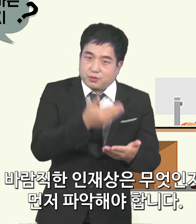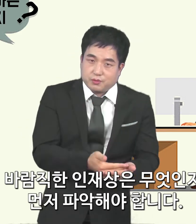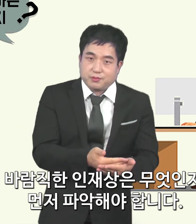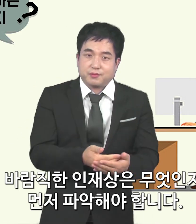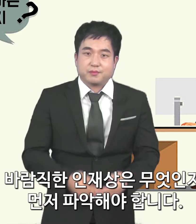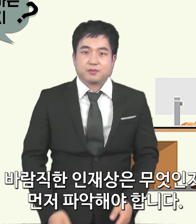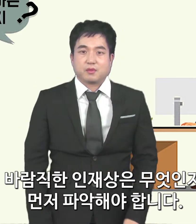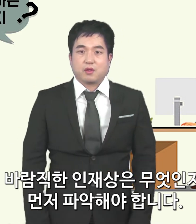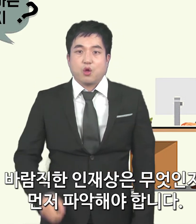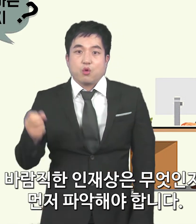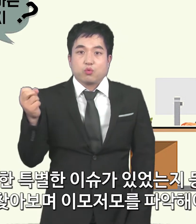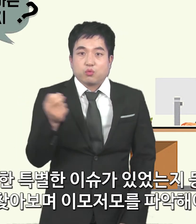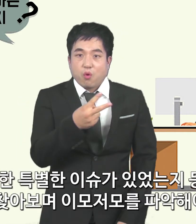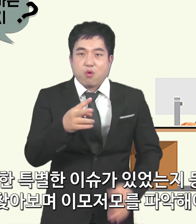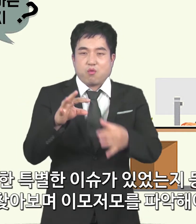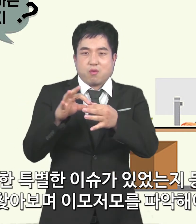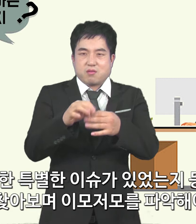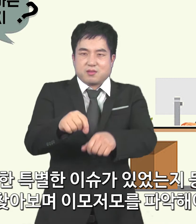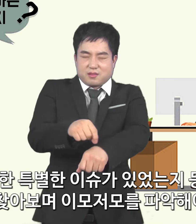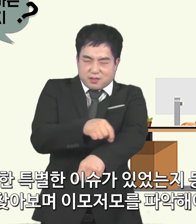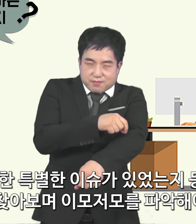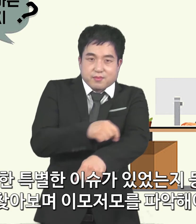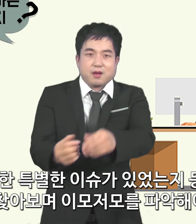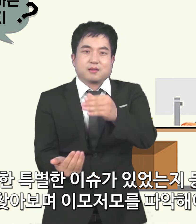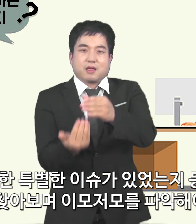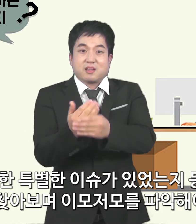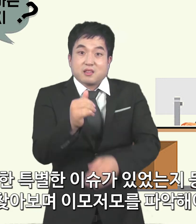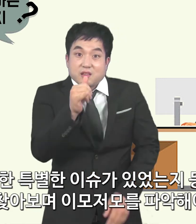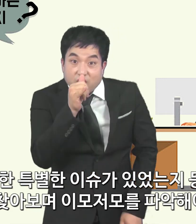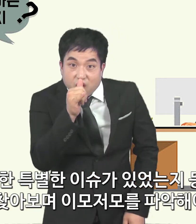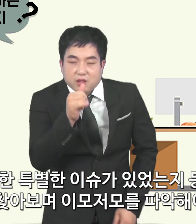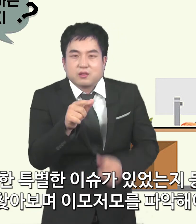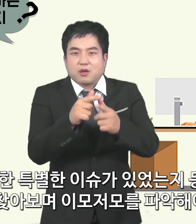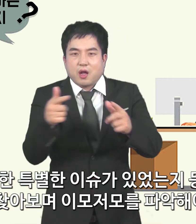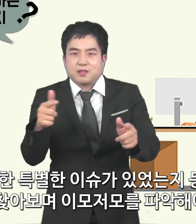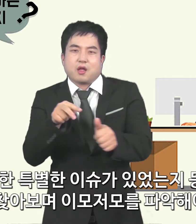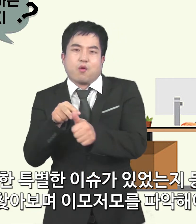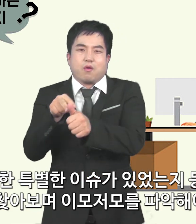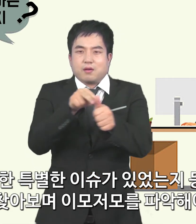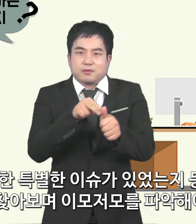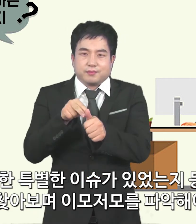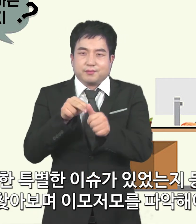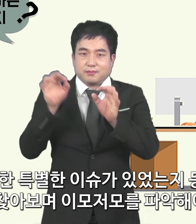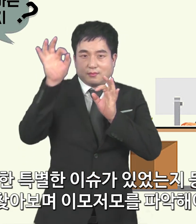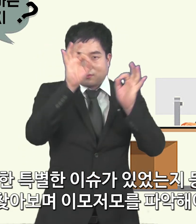파악해야 합니다. 또 관련한 특별한 이슈가 있었는지 등에 관한 정보를